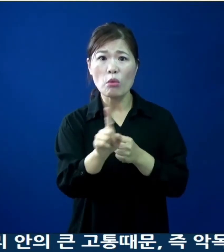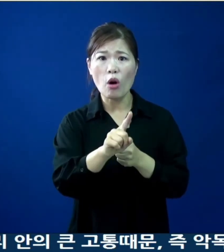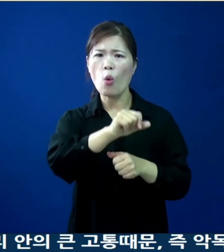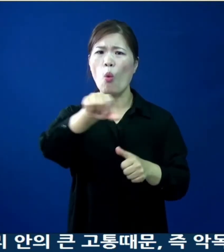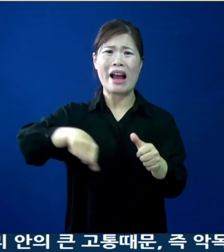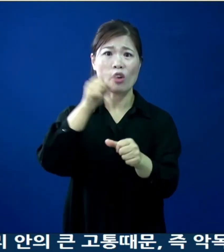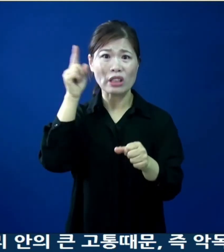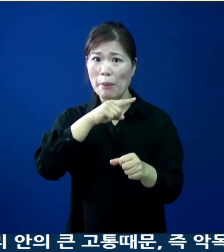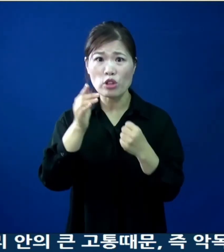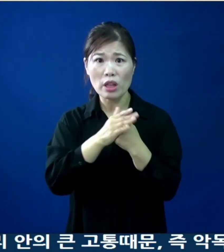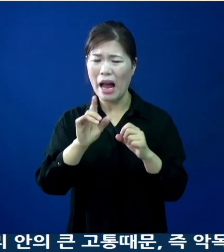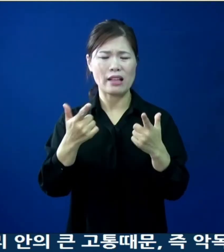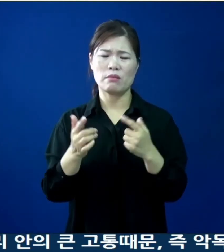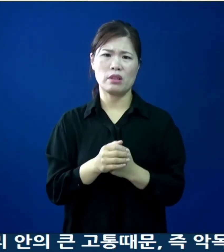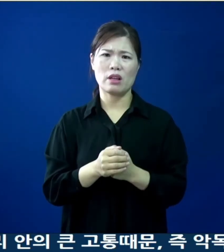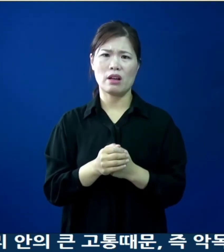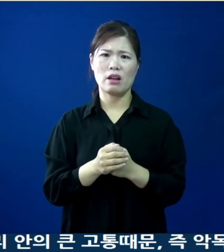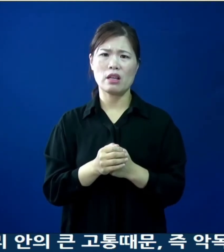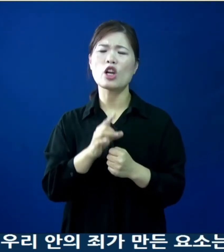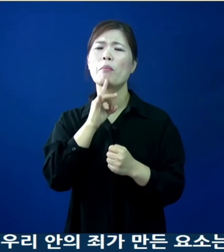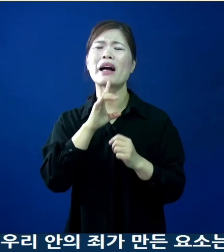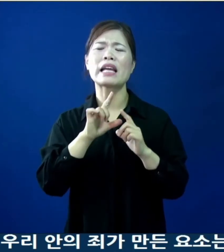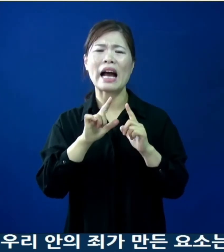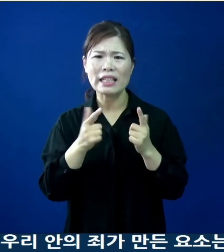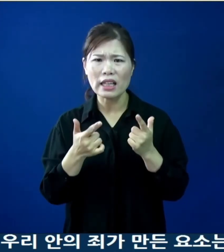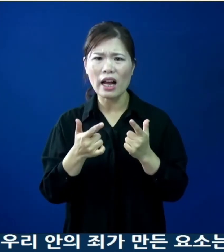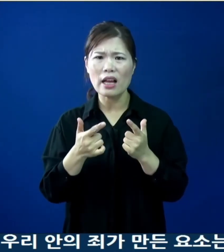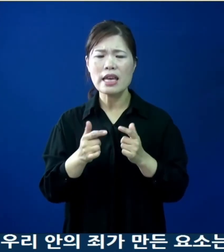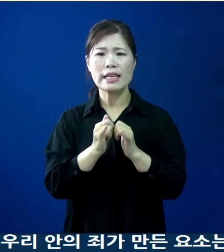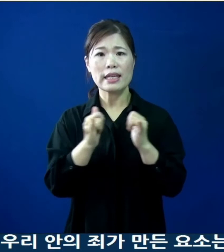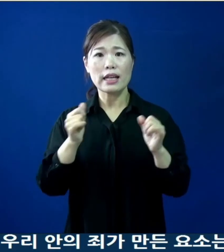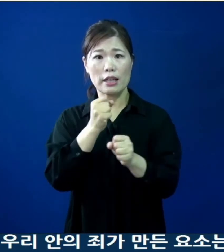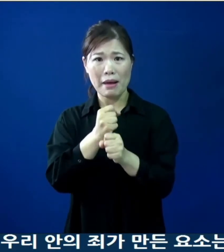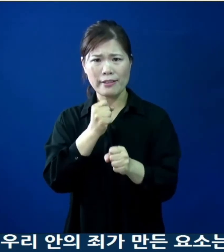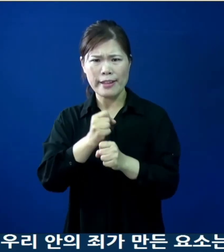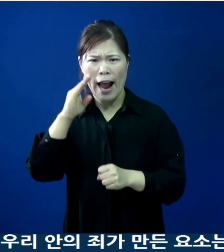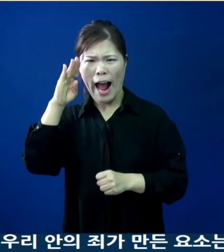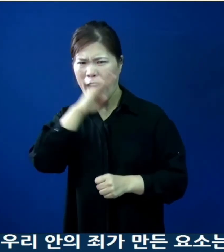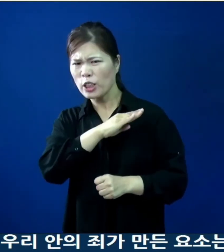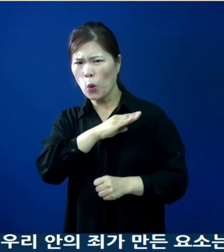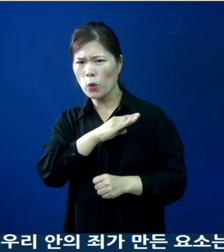인하여 만들어낸 악독함 때문에 평안이